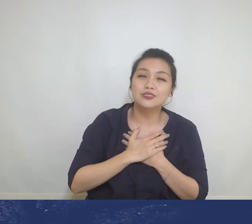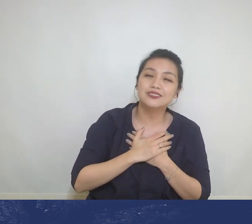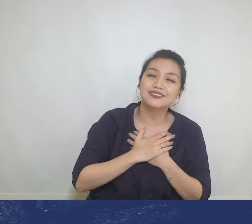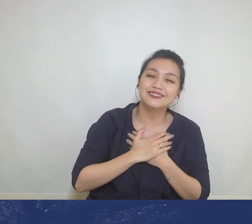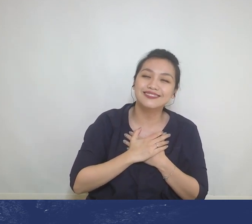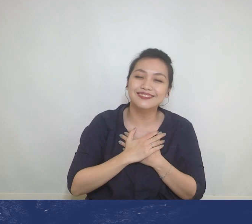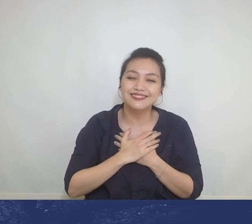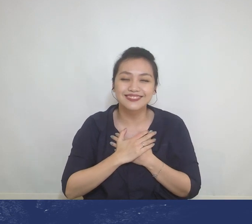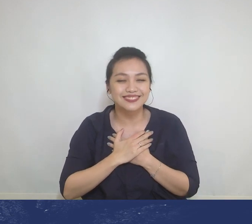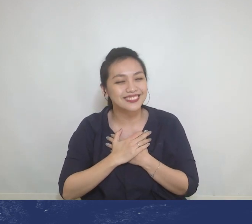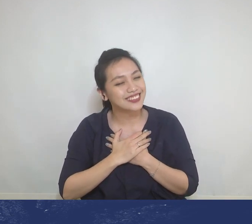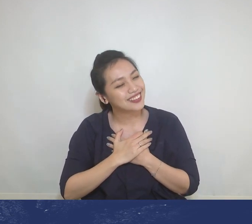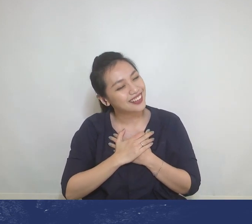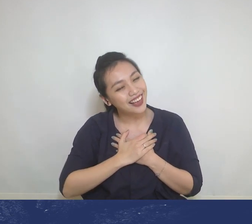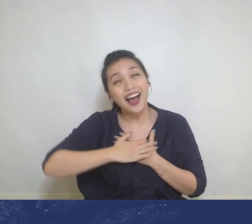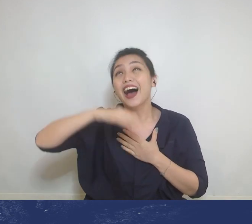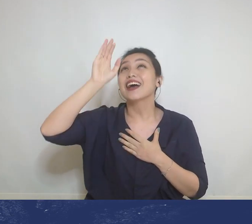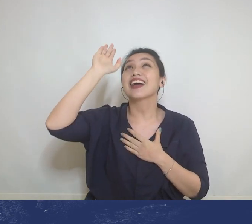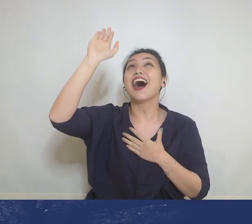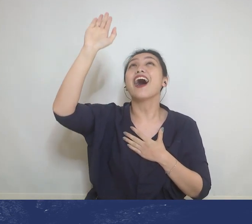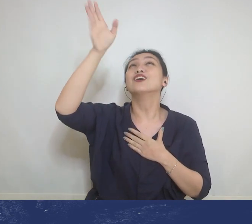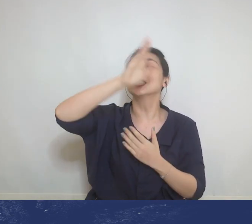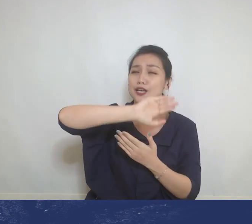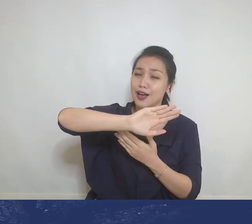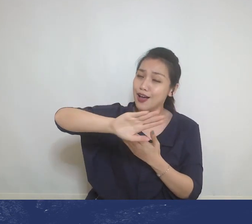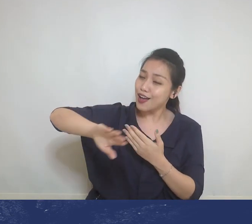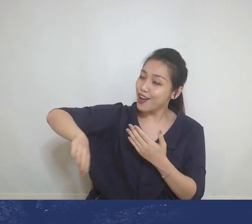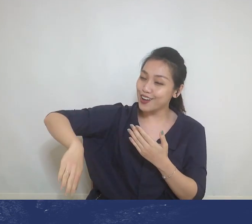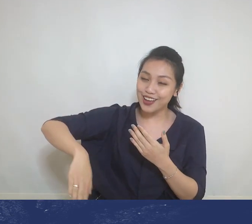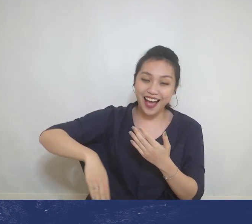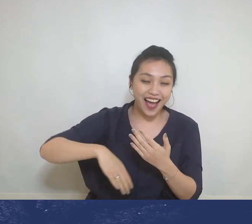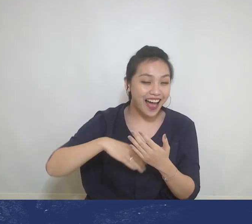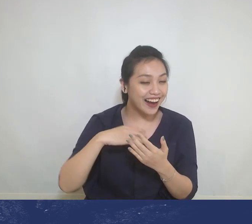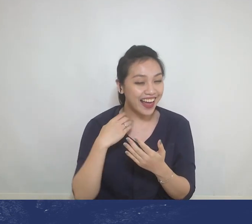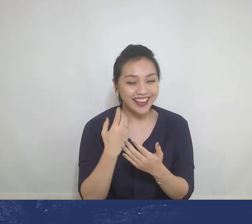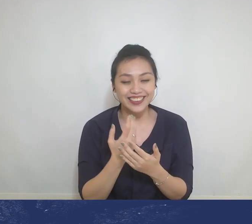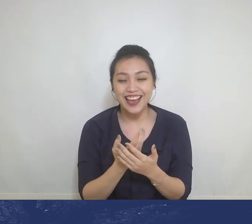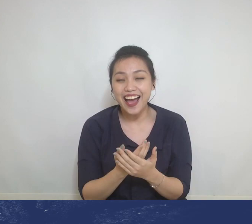bagiku. Kau segalanya, Kau